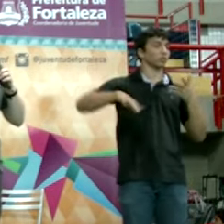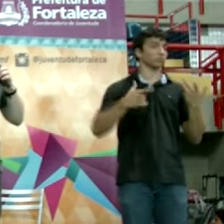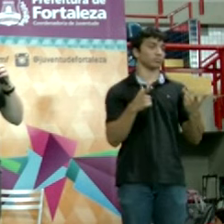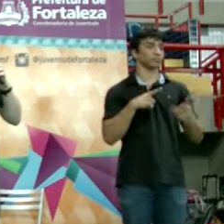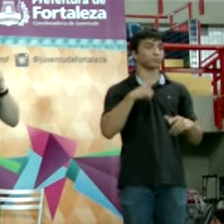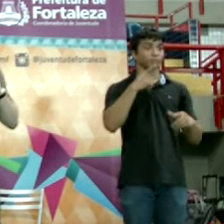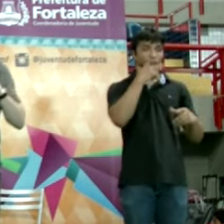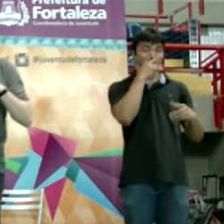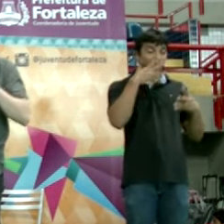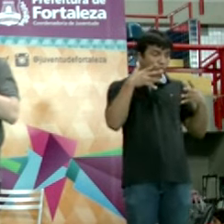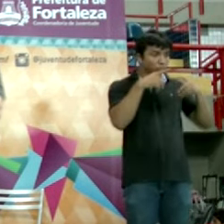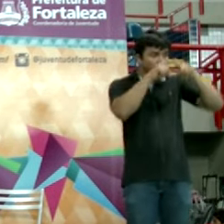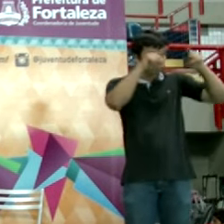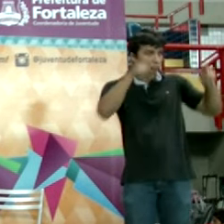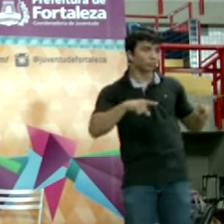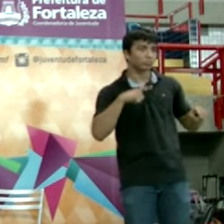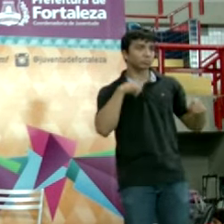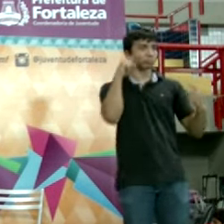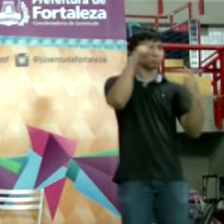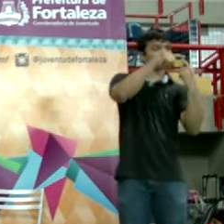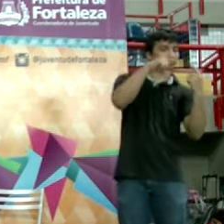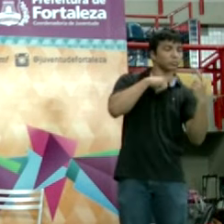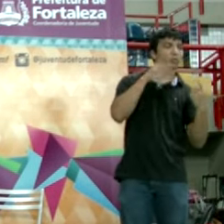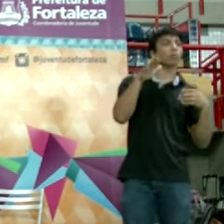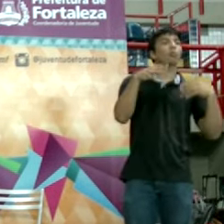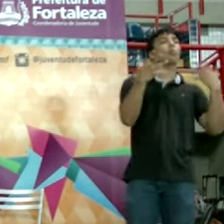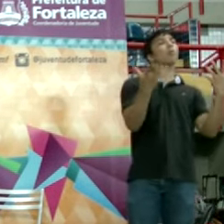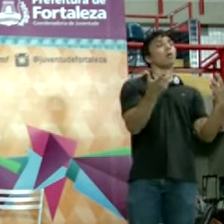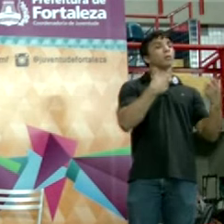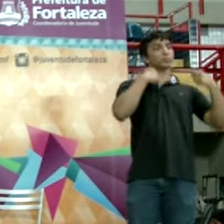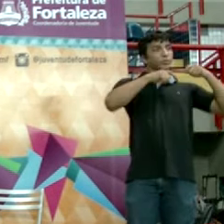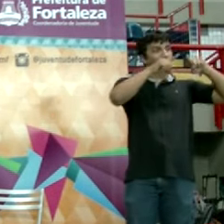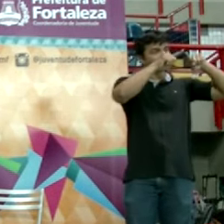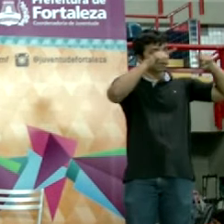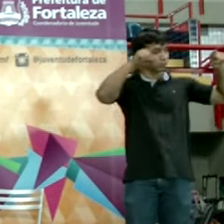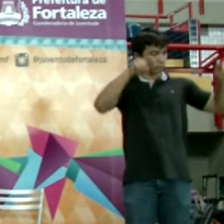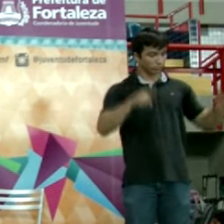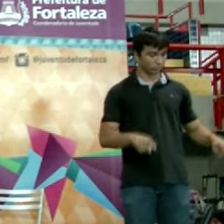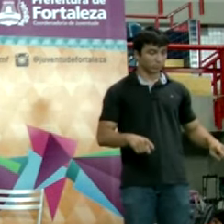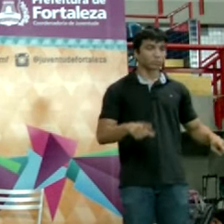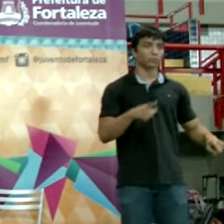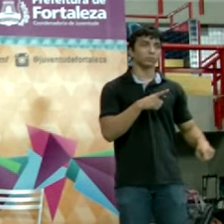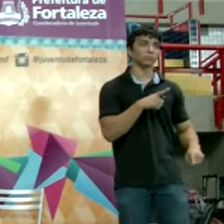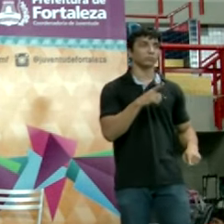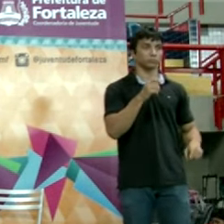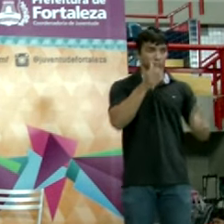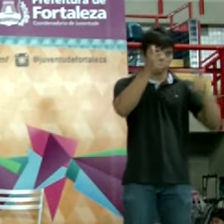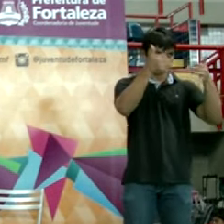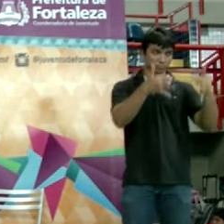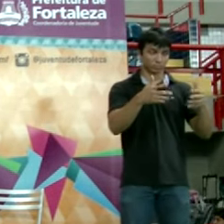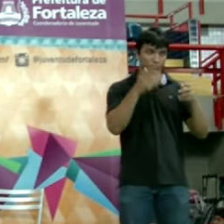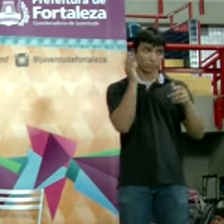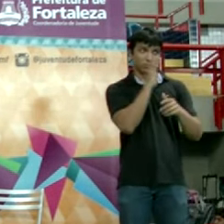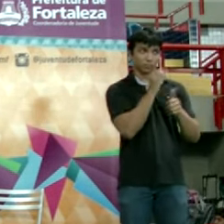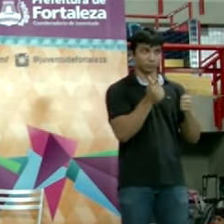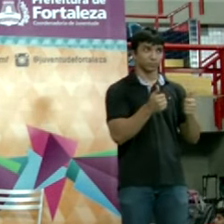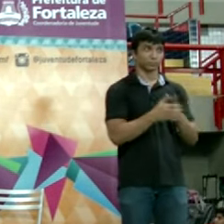bem traçadas, bem desenhadas e o seu sonho, você tem que ter desenho. Posso falar uma coisa? Posso dar um exemplo?